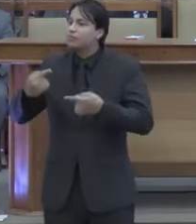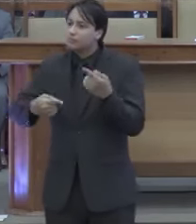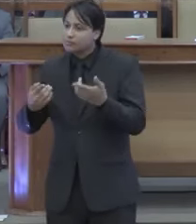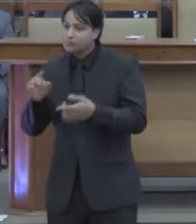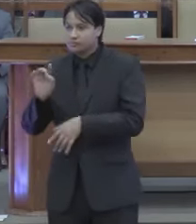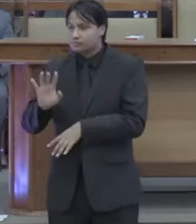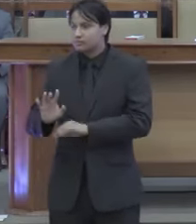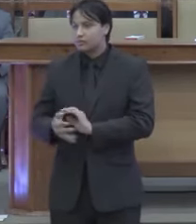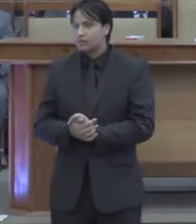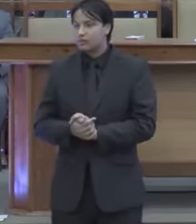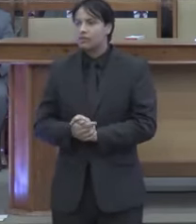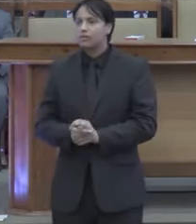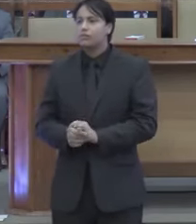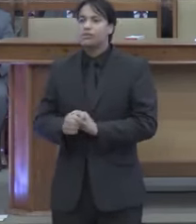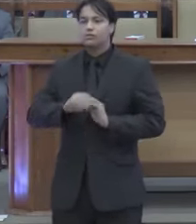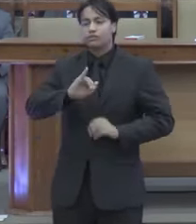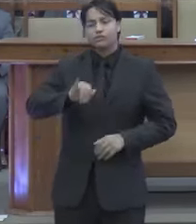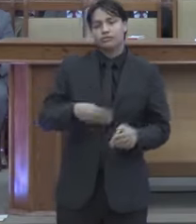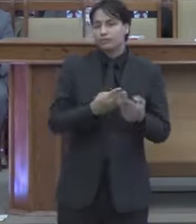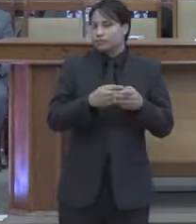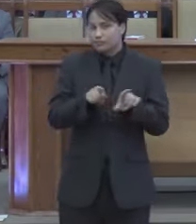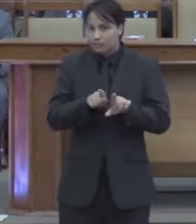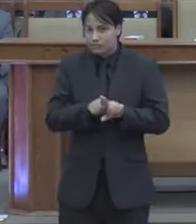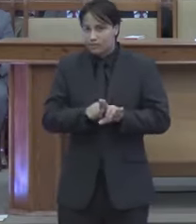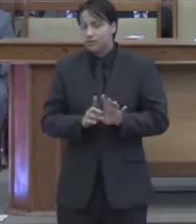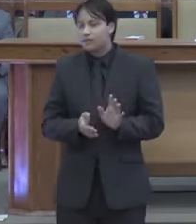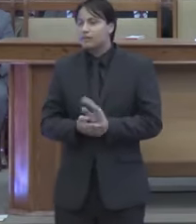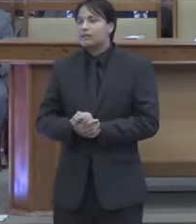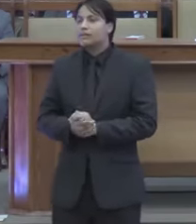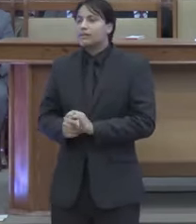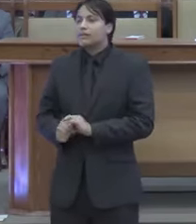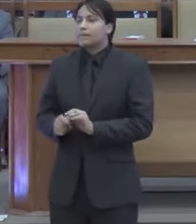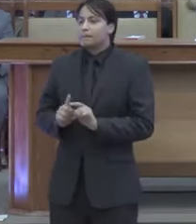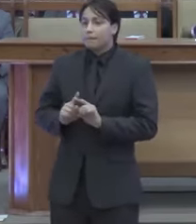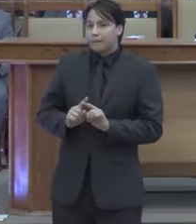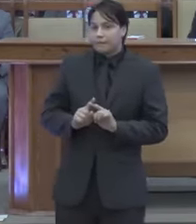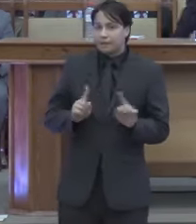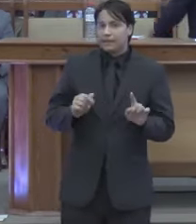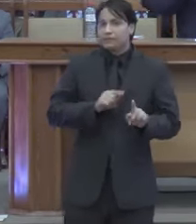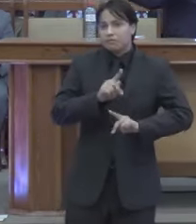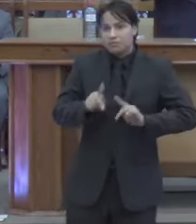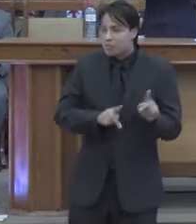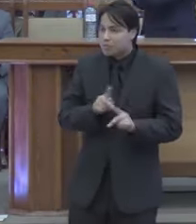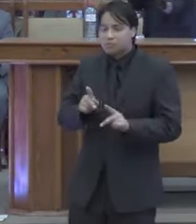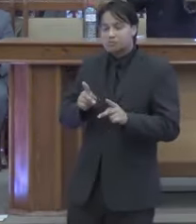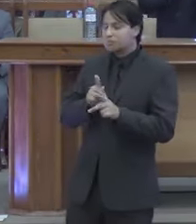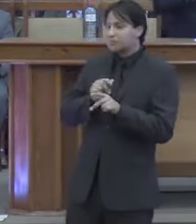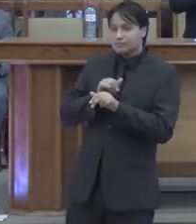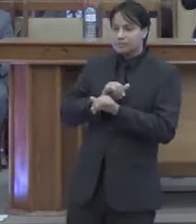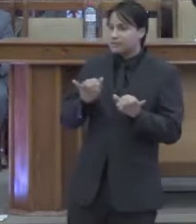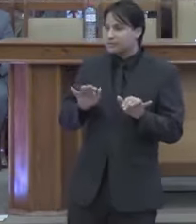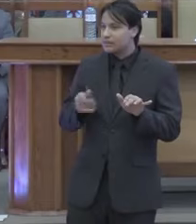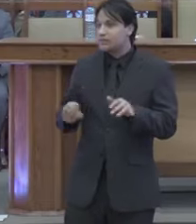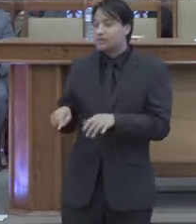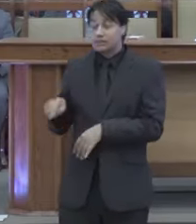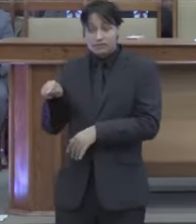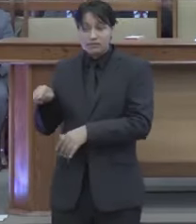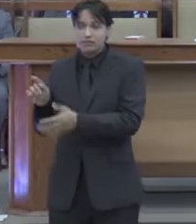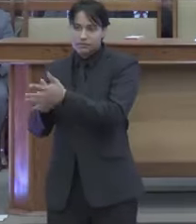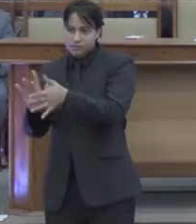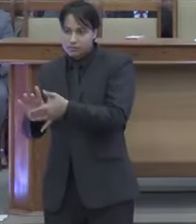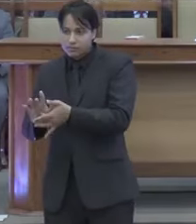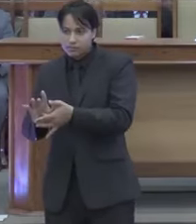judeus entendiam dessa forma também. Essa multidão aqui abriu e deu a maior aula teológica. O Messias, Jesus,